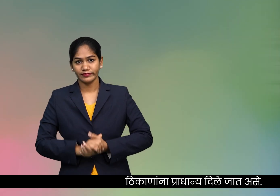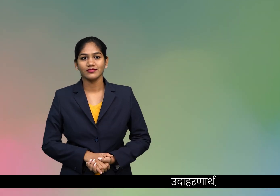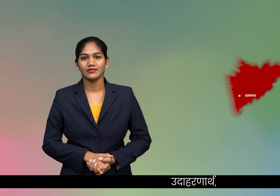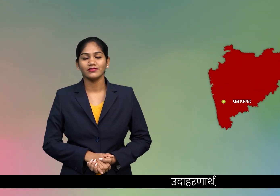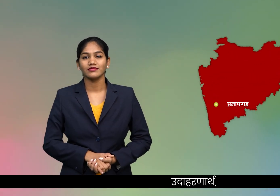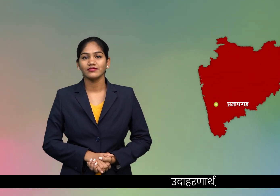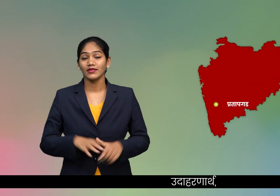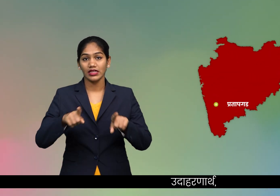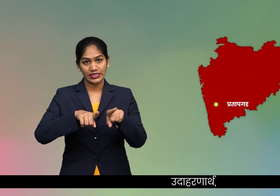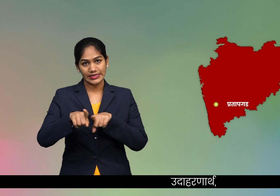उदाहरणार्थ,